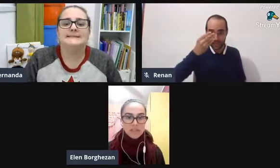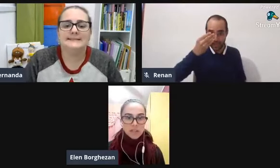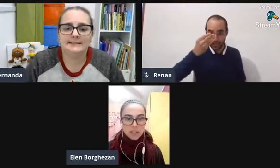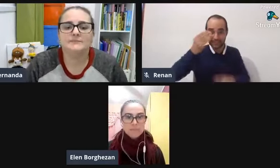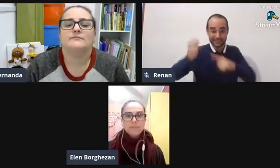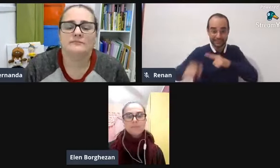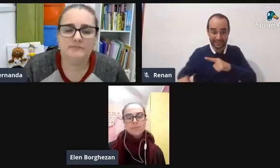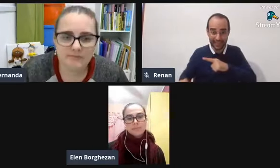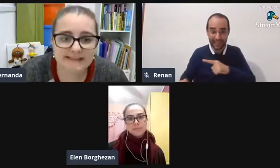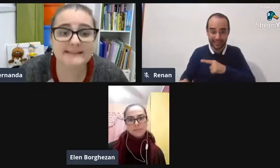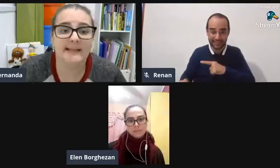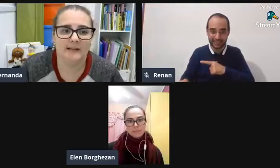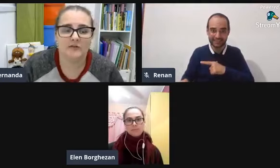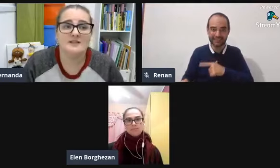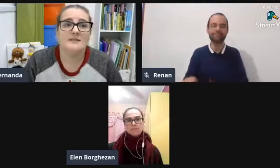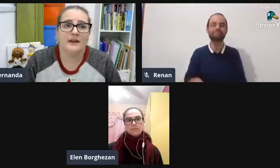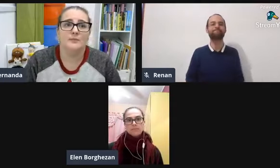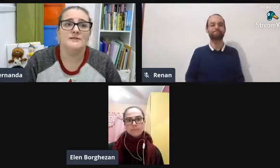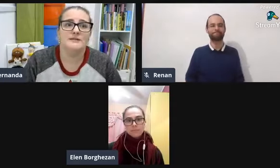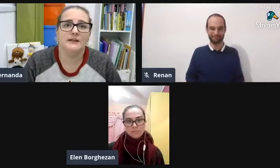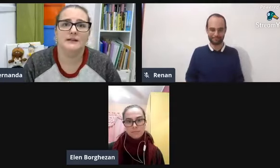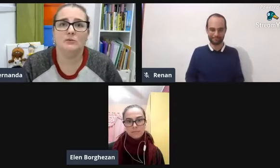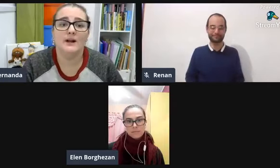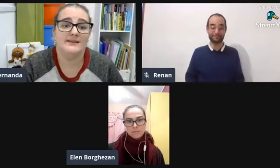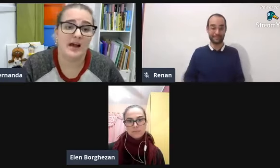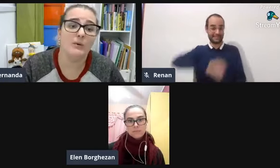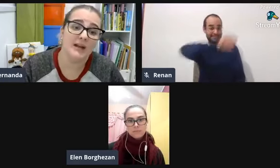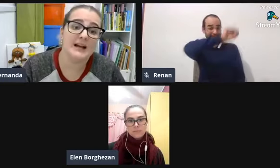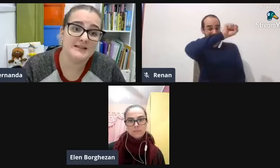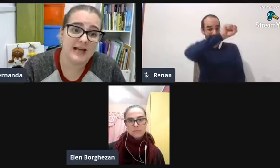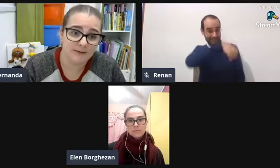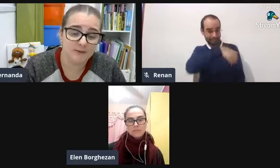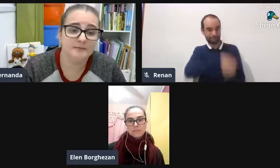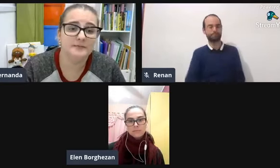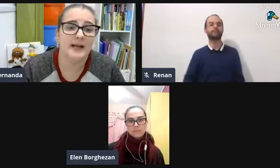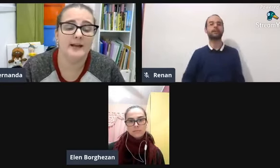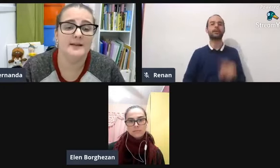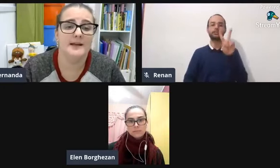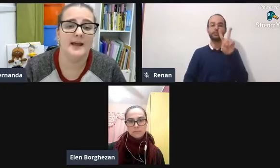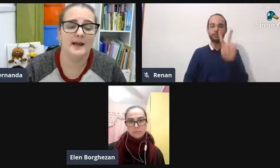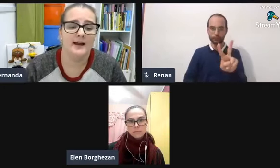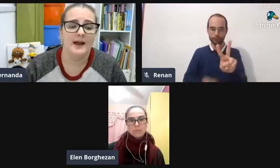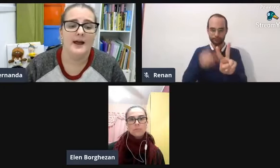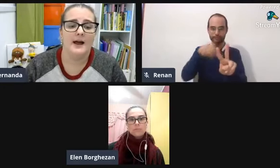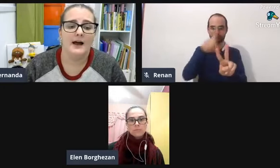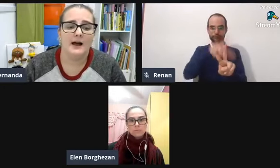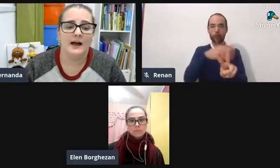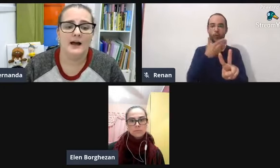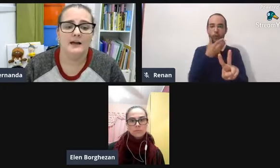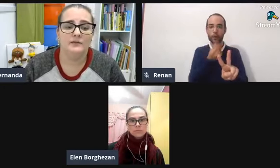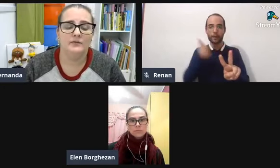Pode existir? Sim, nós temos um casal que é casado, né? Que é